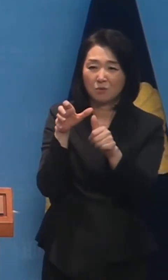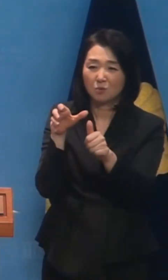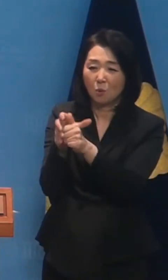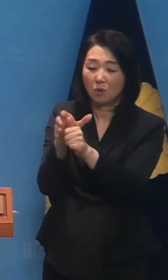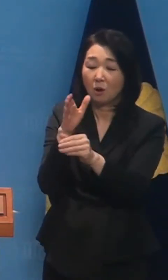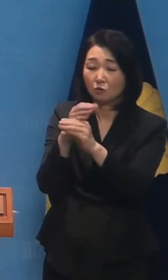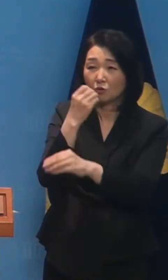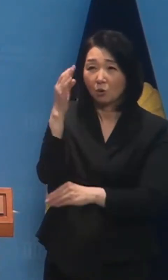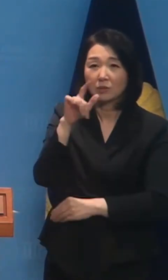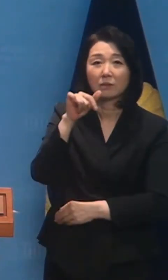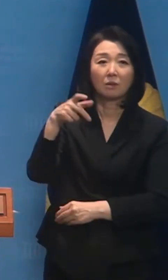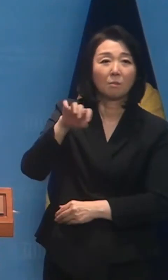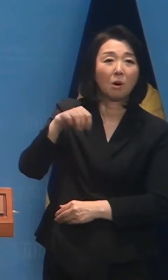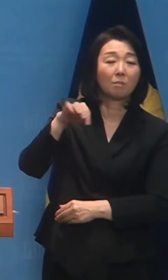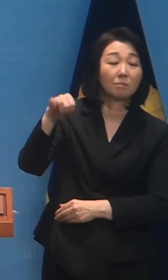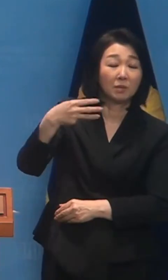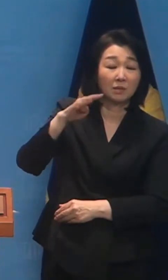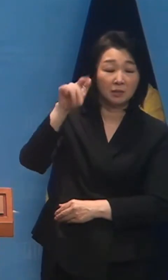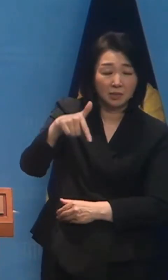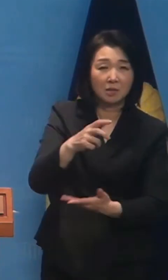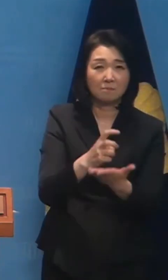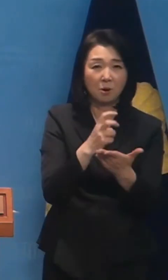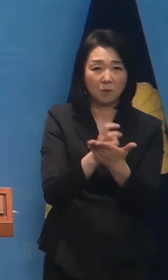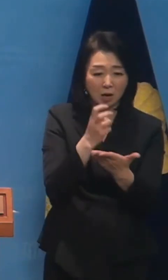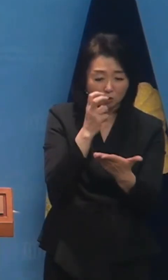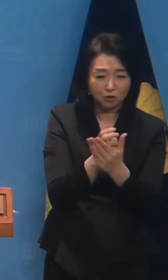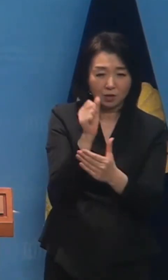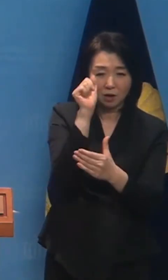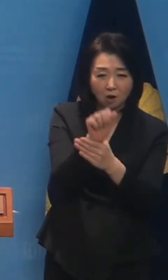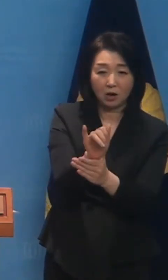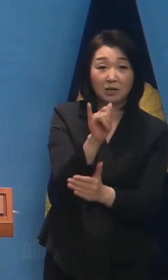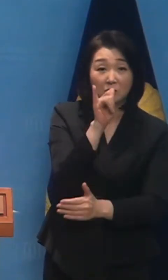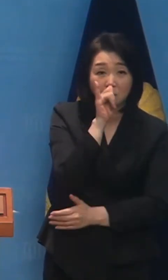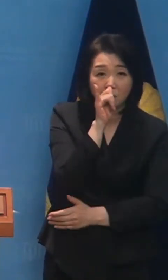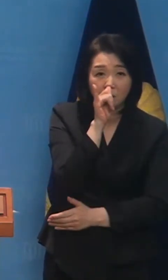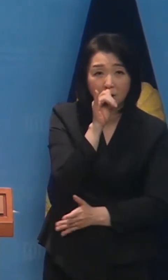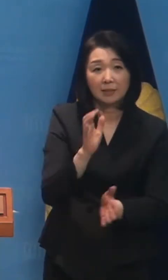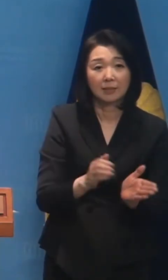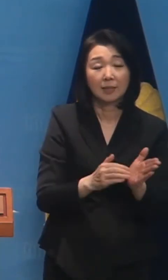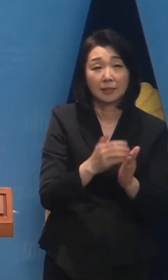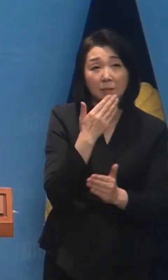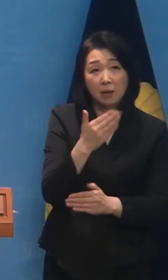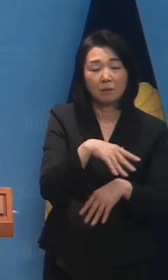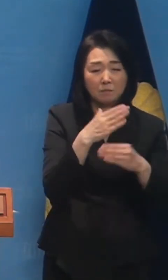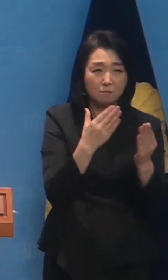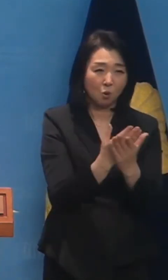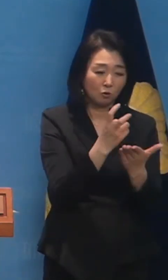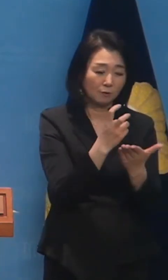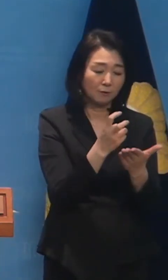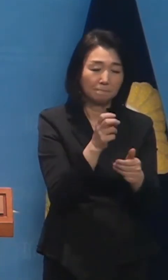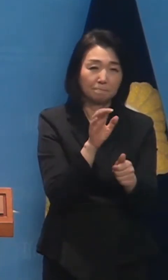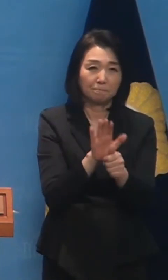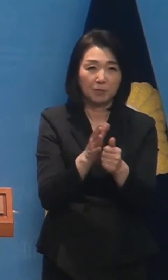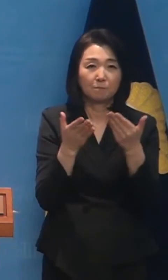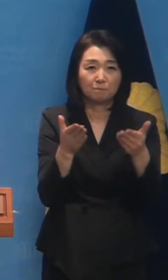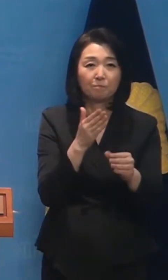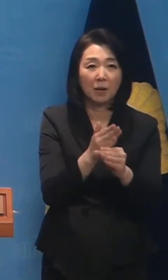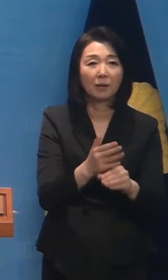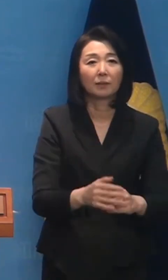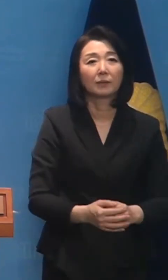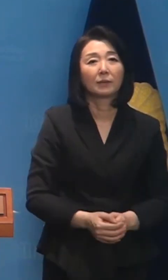있는 언론사 더 퍼블릭에 법과 규정이 허락하는 범위 내에서 가능한 모든 조력을 제공하고